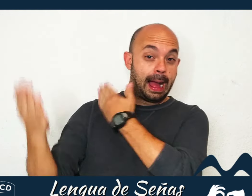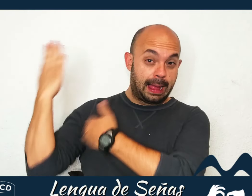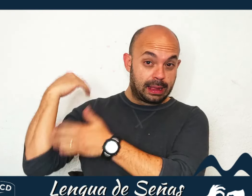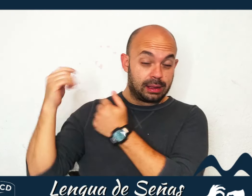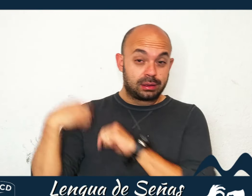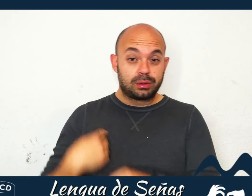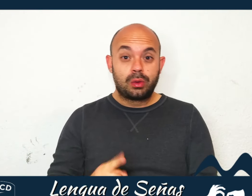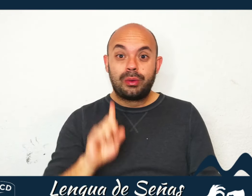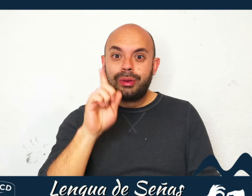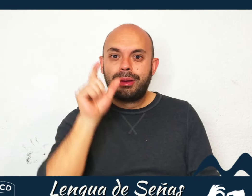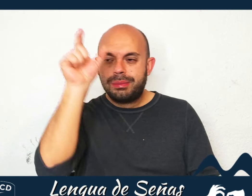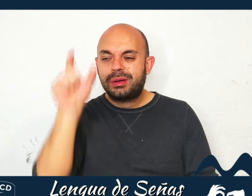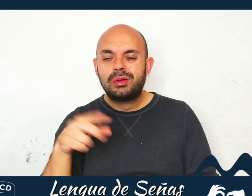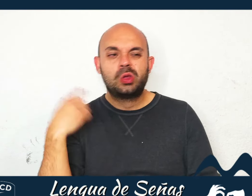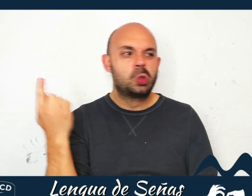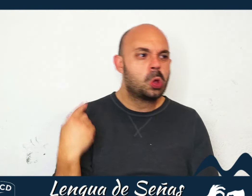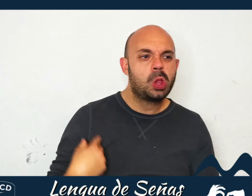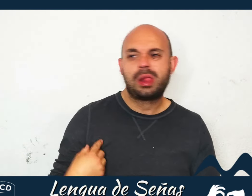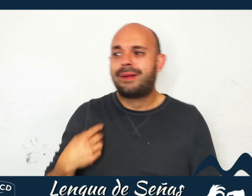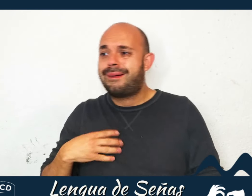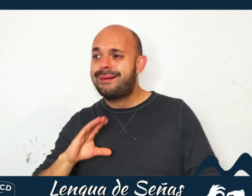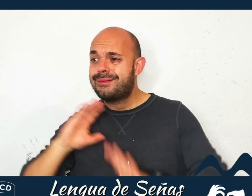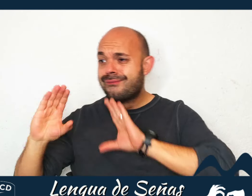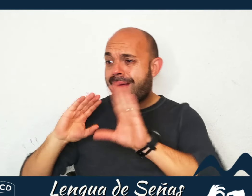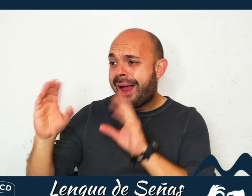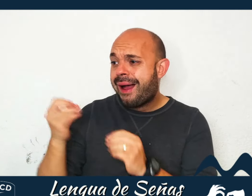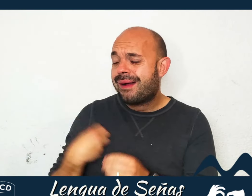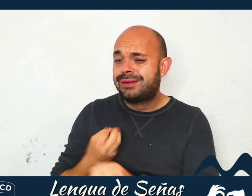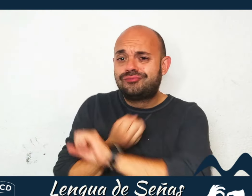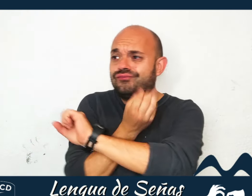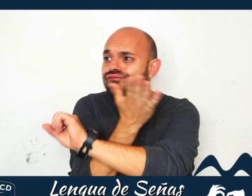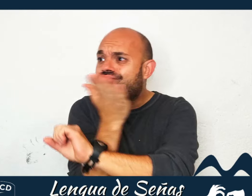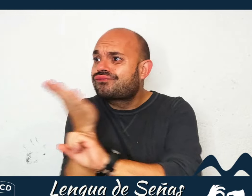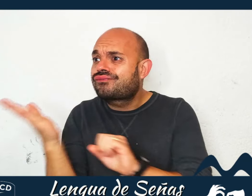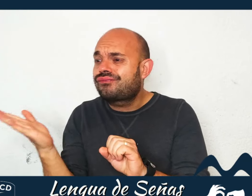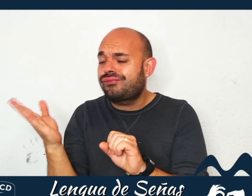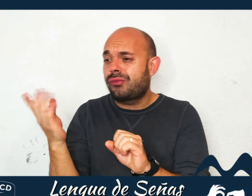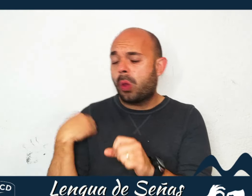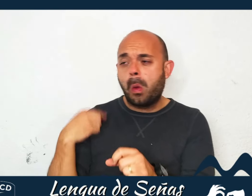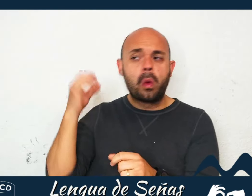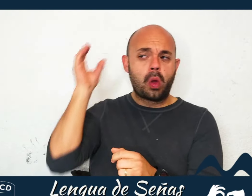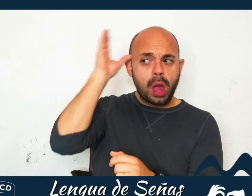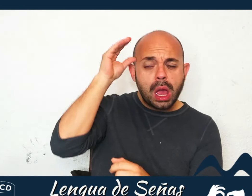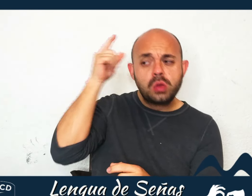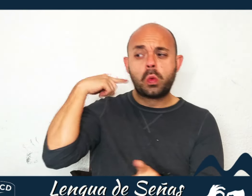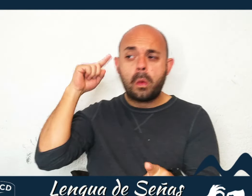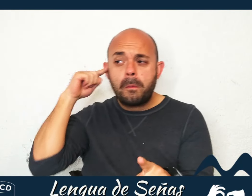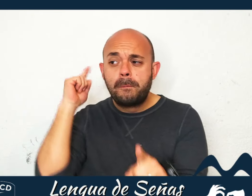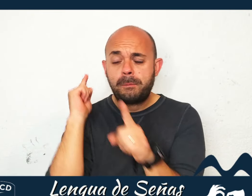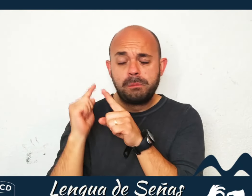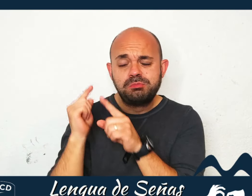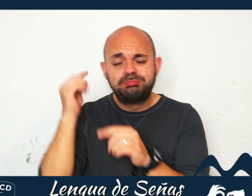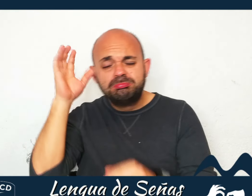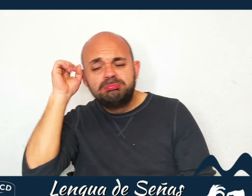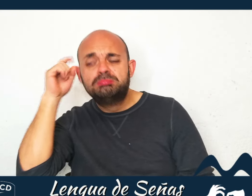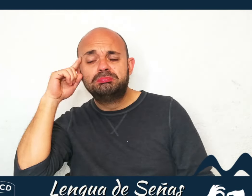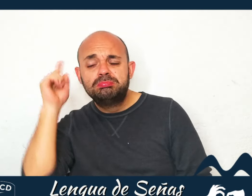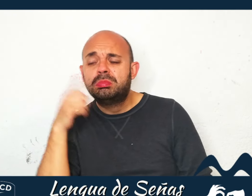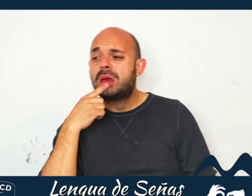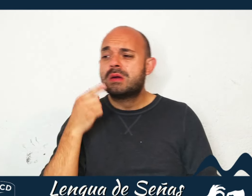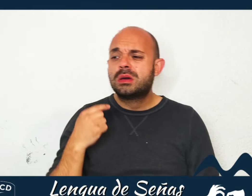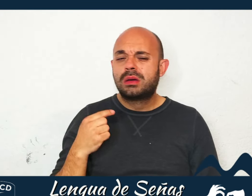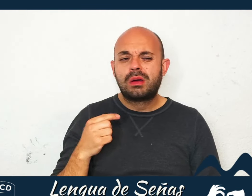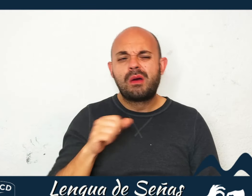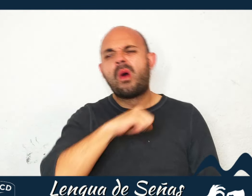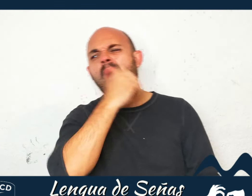una labor, muchas personas se reunían a hablar y a opinar y a dar sugerencias, pero nadie hacía nada. Y en ese instante llegaba